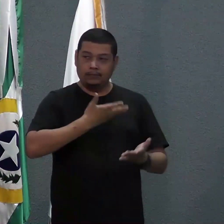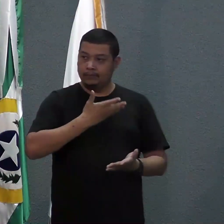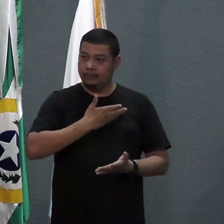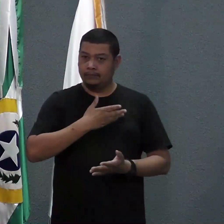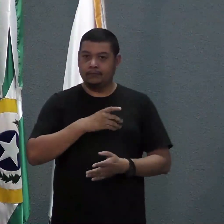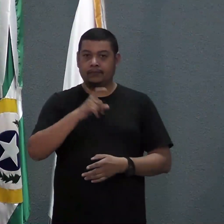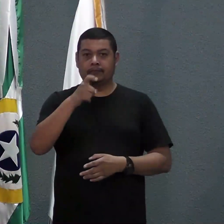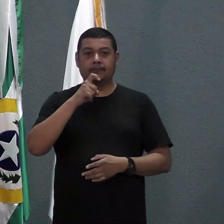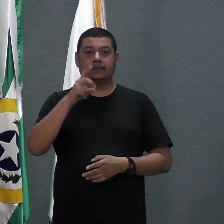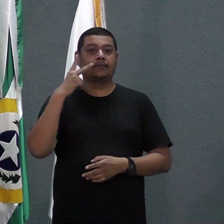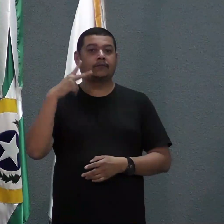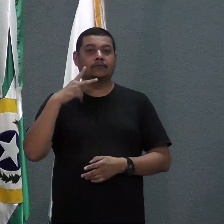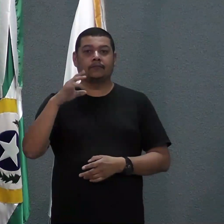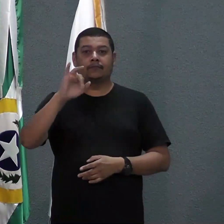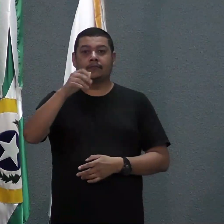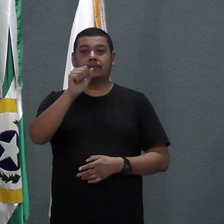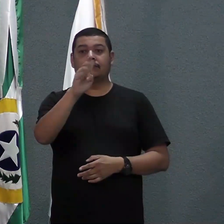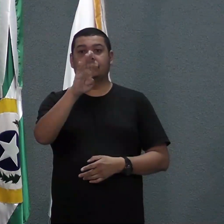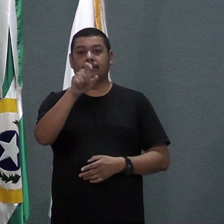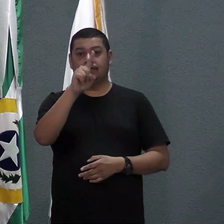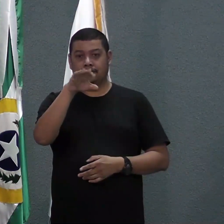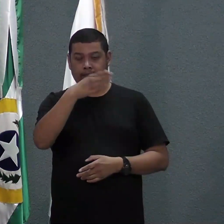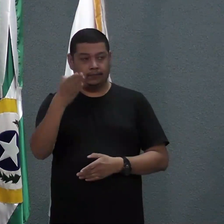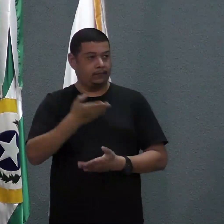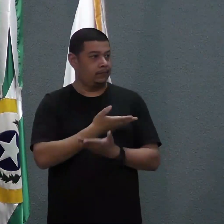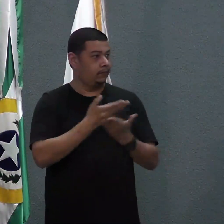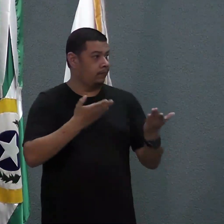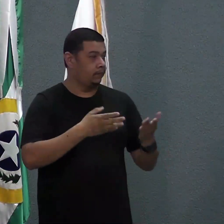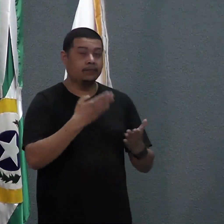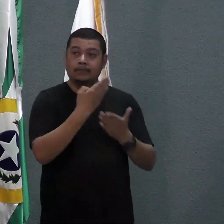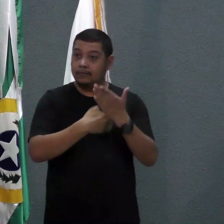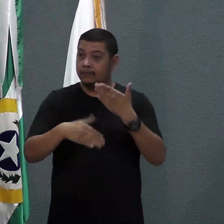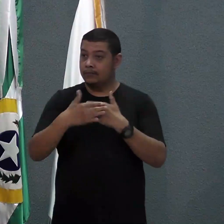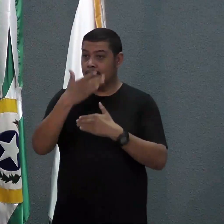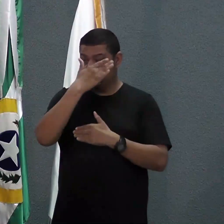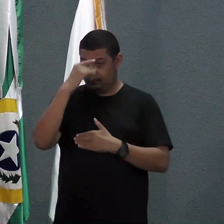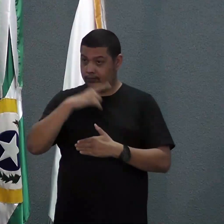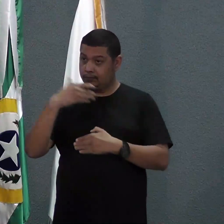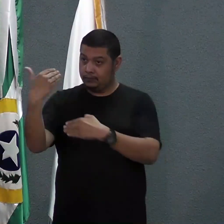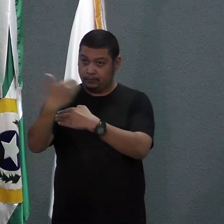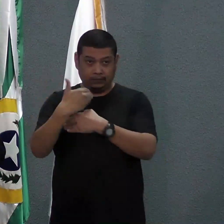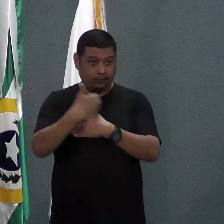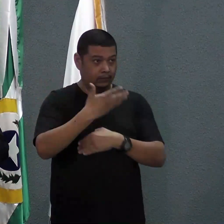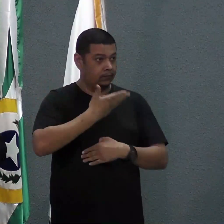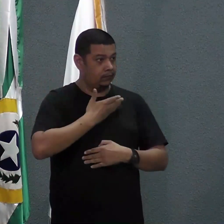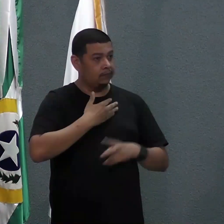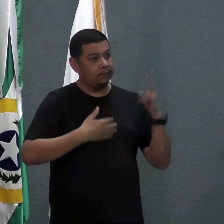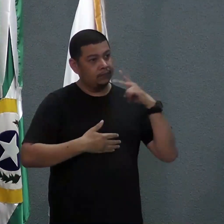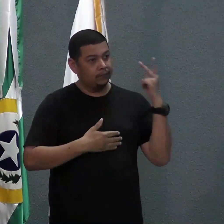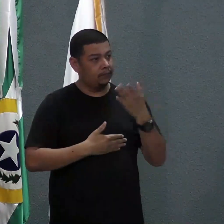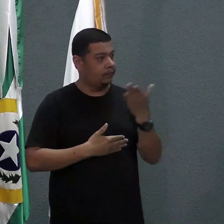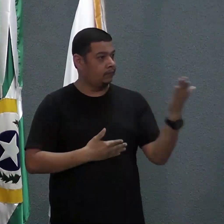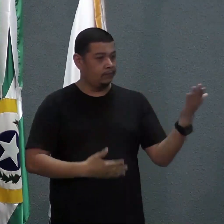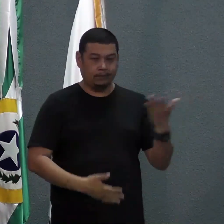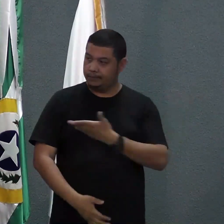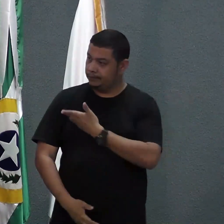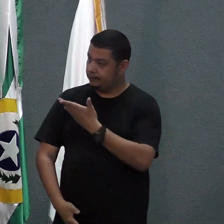também, e o nosso amigo David, e a todos que realmente se encontram aqui acompanhando essa sessão.